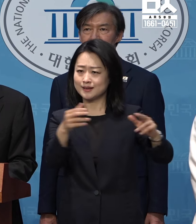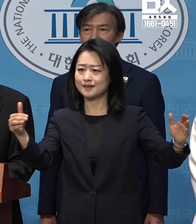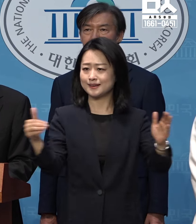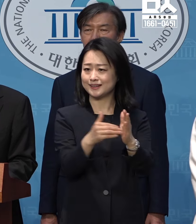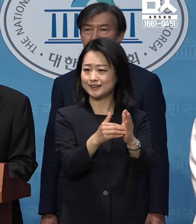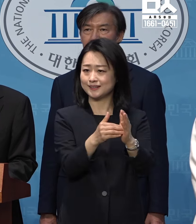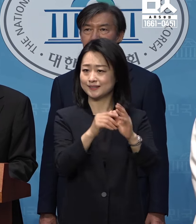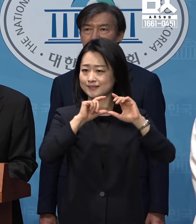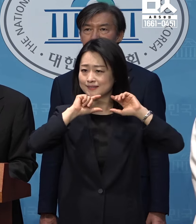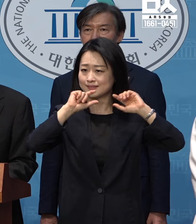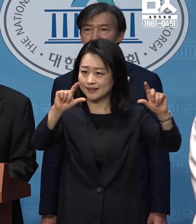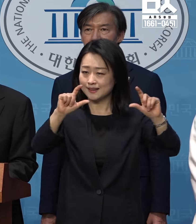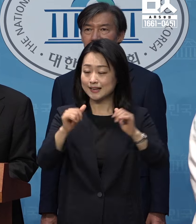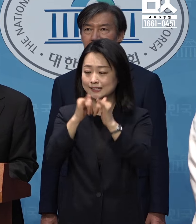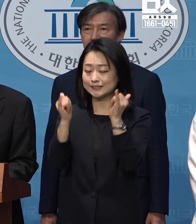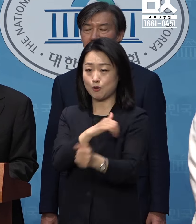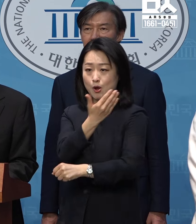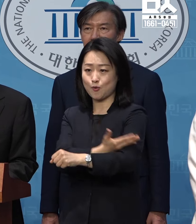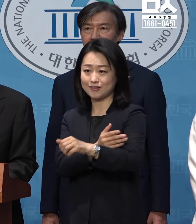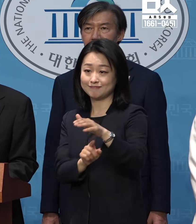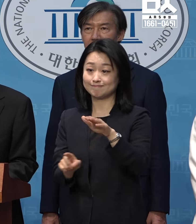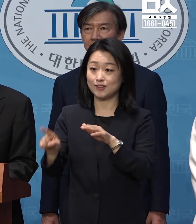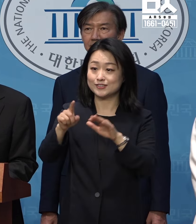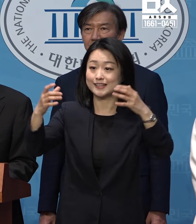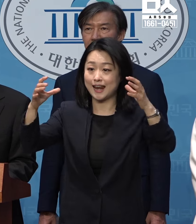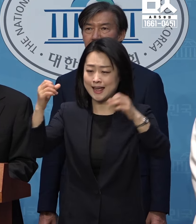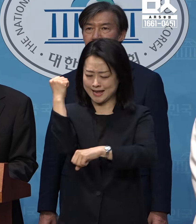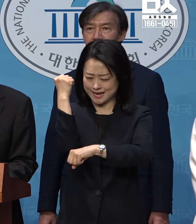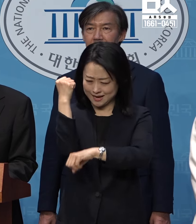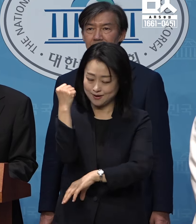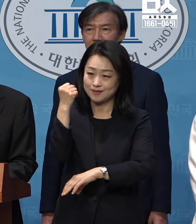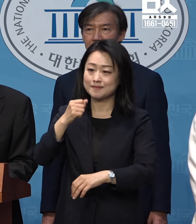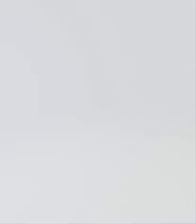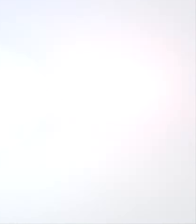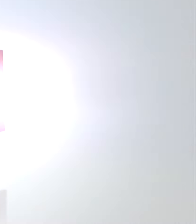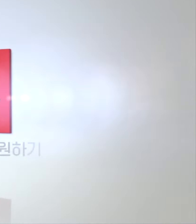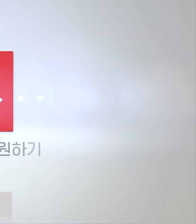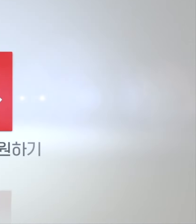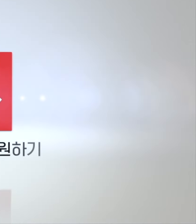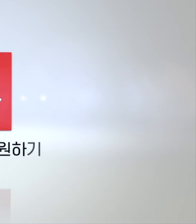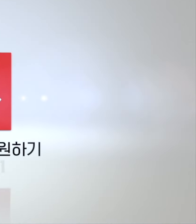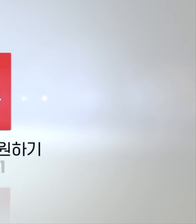종식시키고 사회권 선진국의 기초를 닦겠습니다.